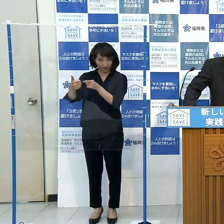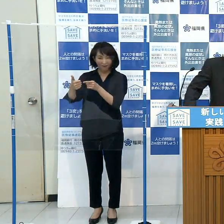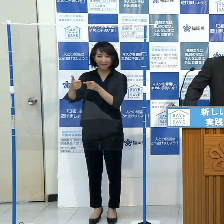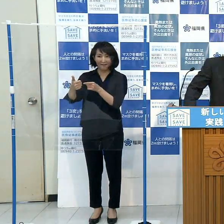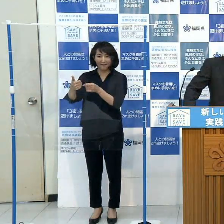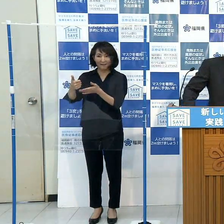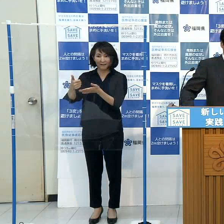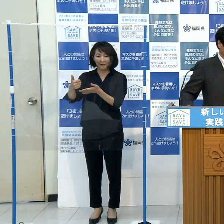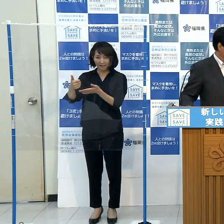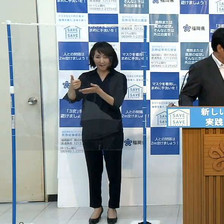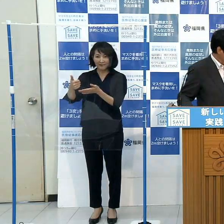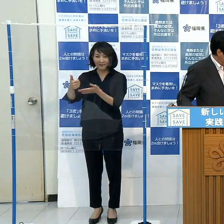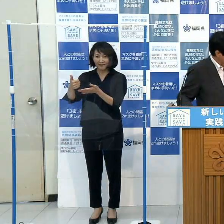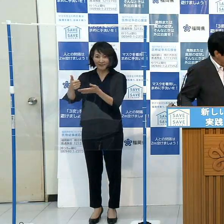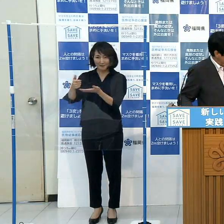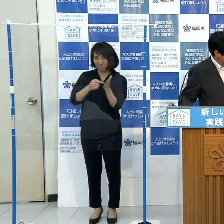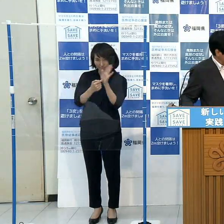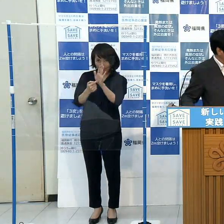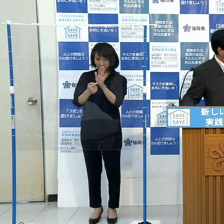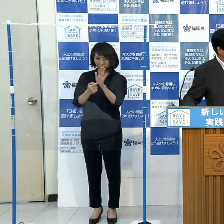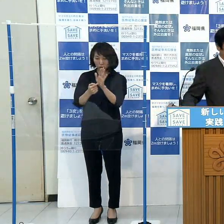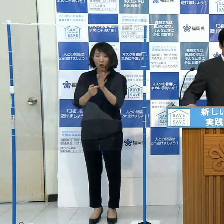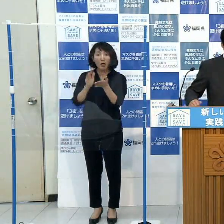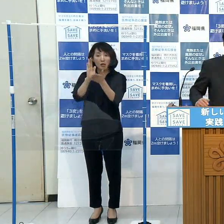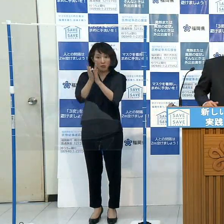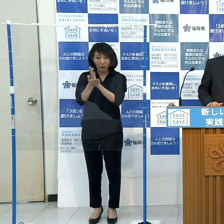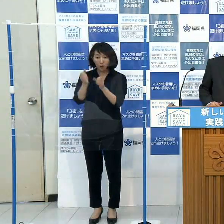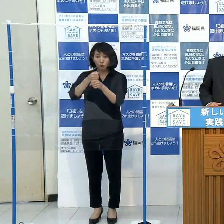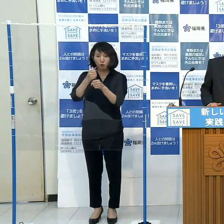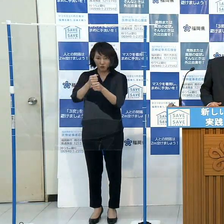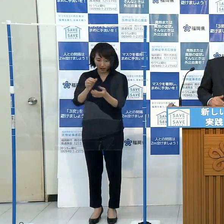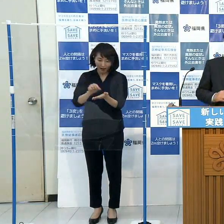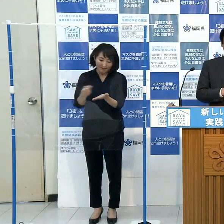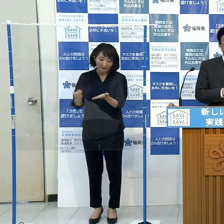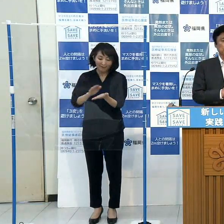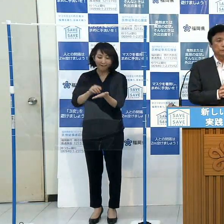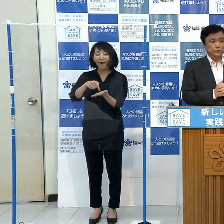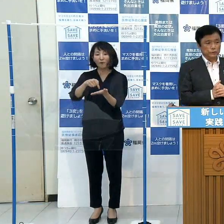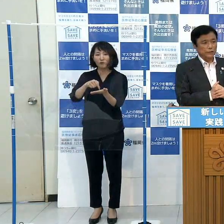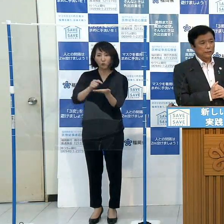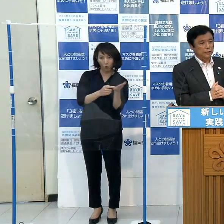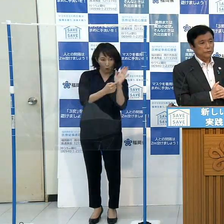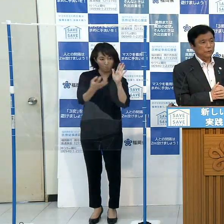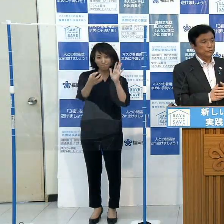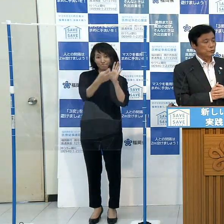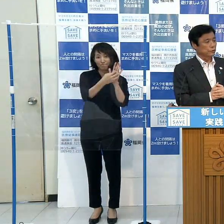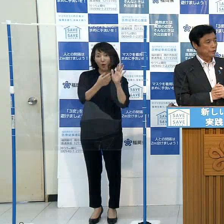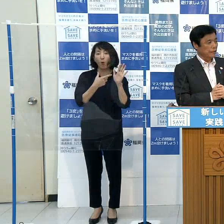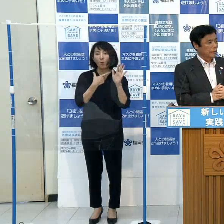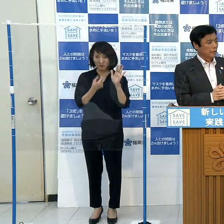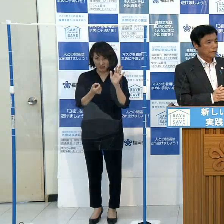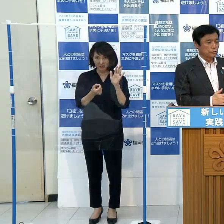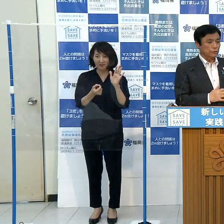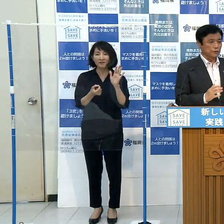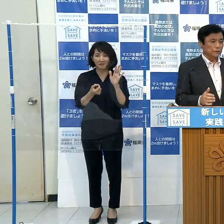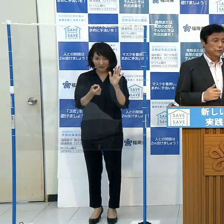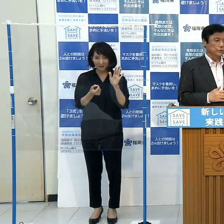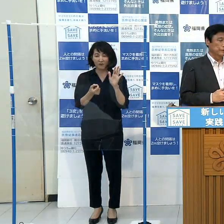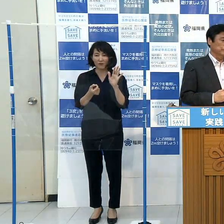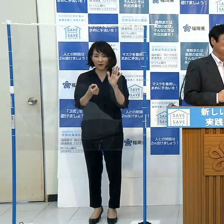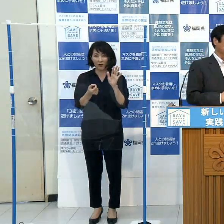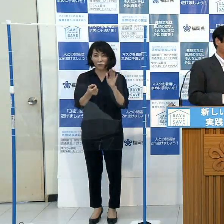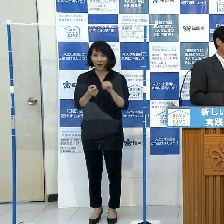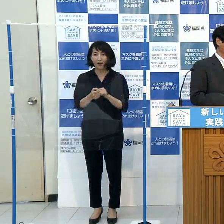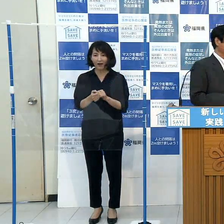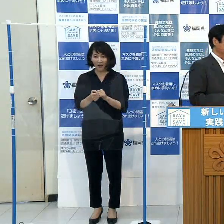県のステッカーとかありますのでそれを表示していただくようにお願いをしたいとそのことについても事業者団体とかを通じてあるいは直接